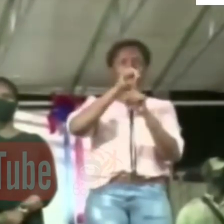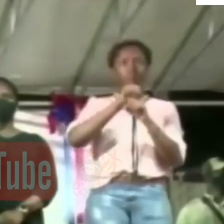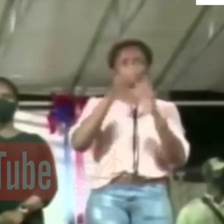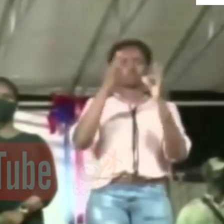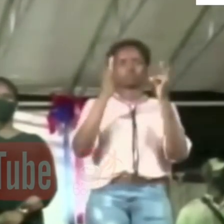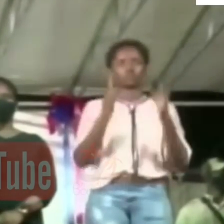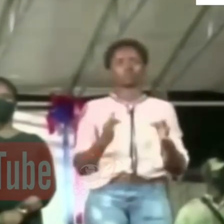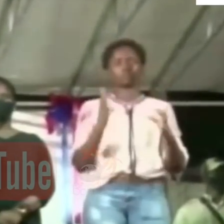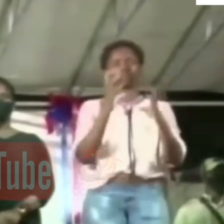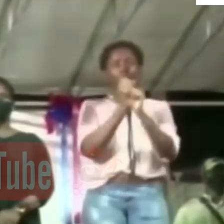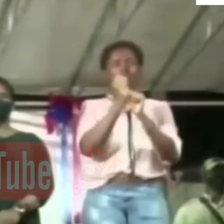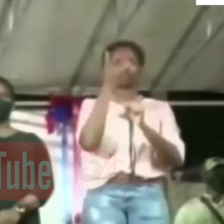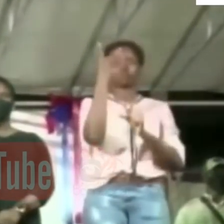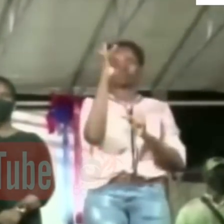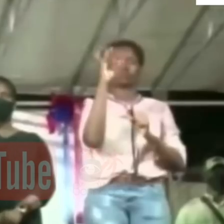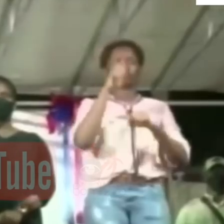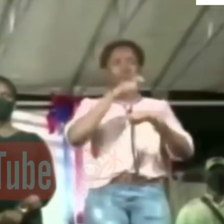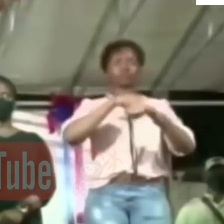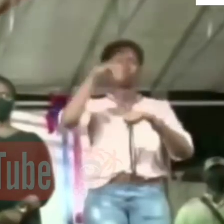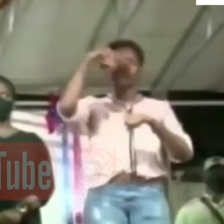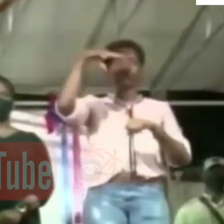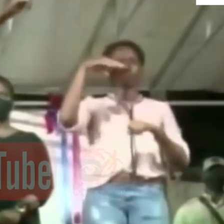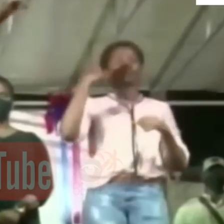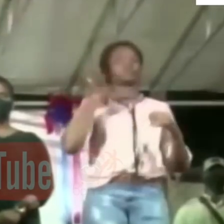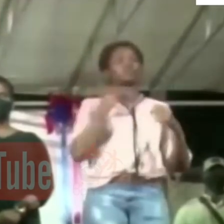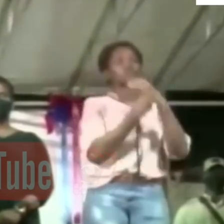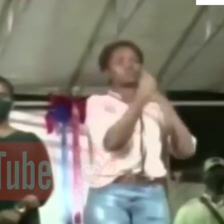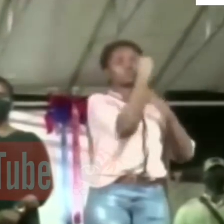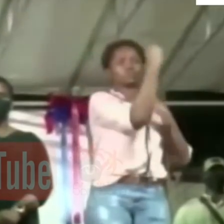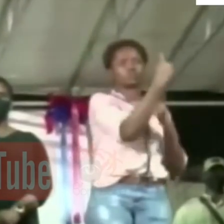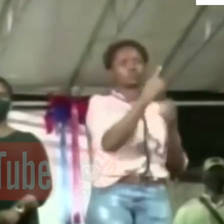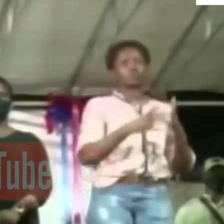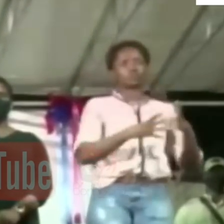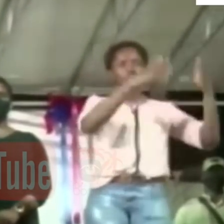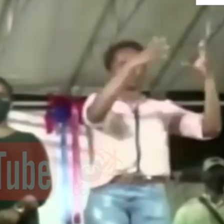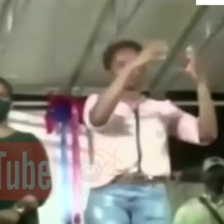pour débattre nos 18 heures de courant. Son seul transformateur usé de terrain là.